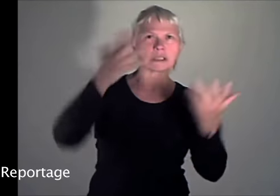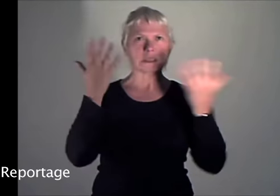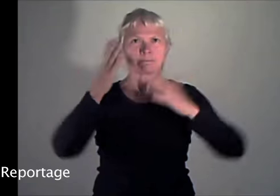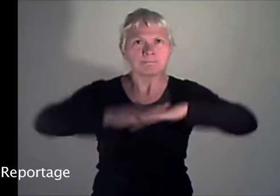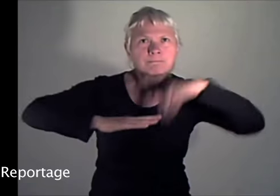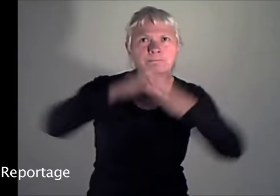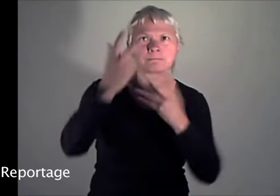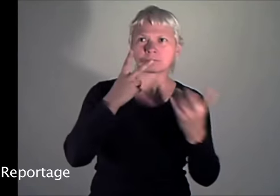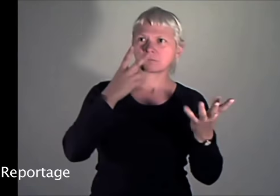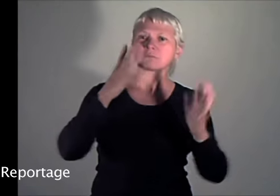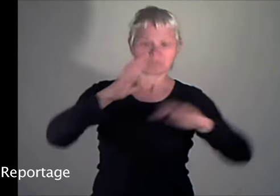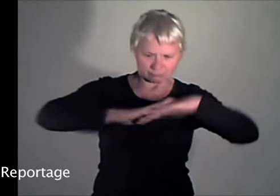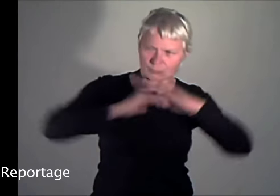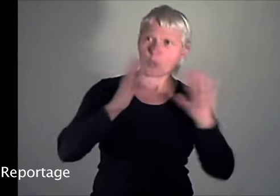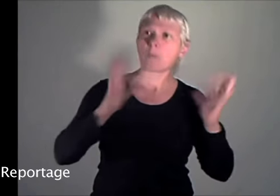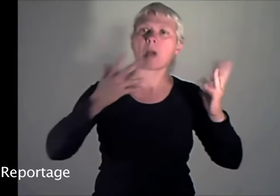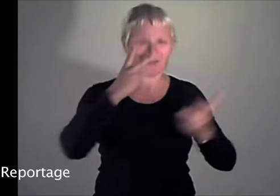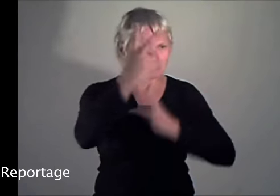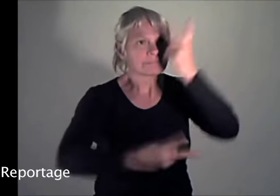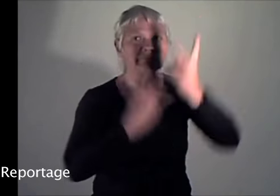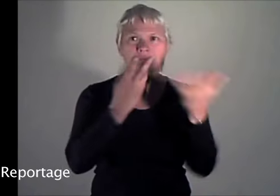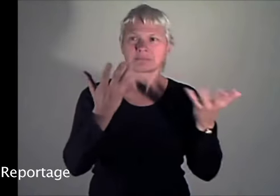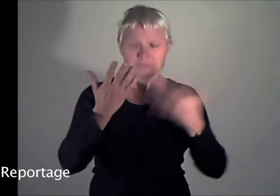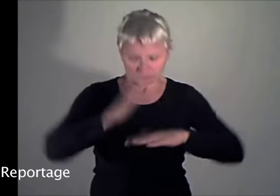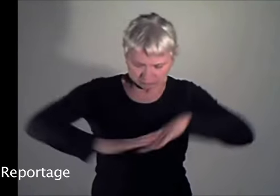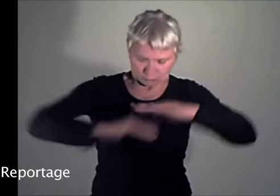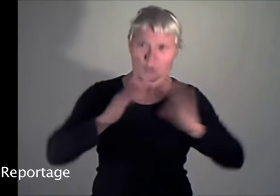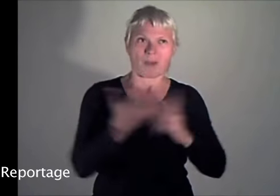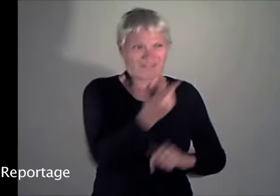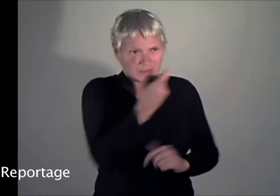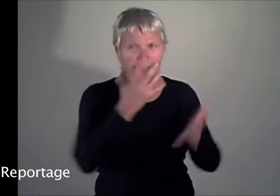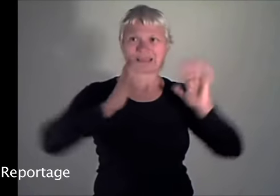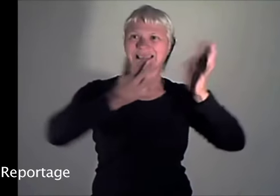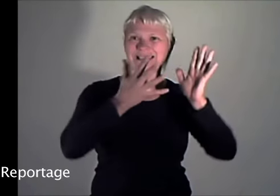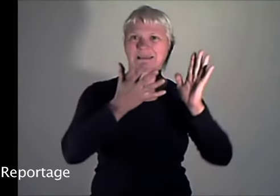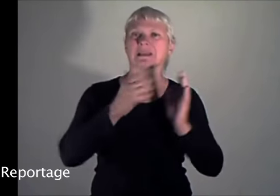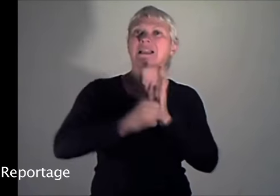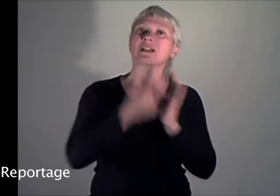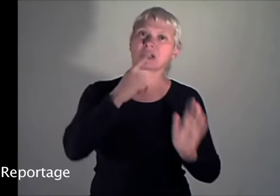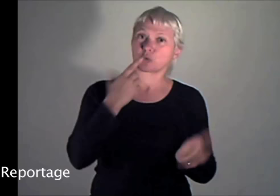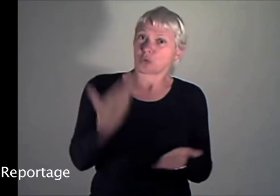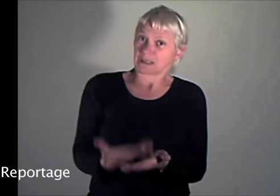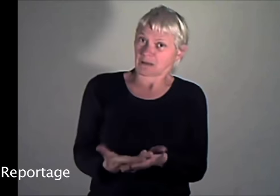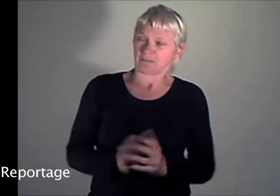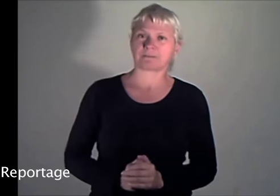quoi. Patrick, C'est vrai que la majorité des gens pensent pas j'ai une identité